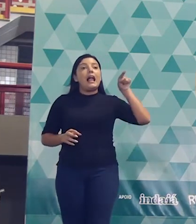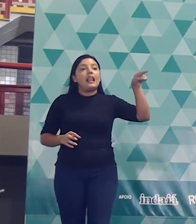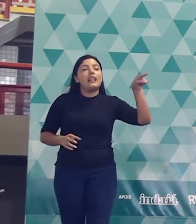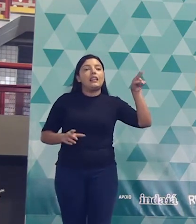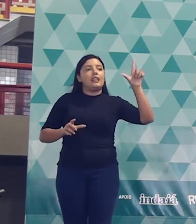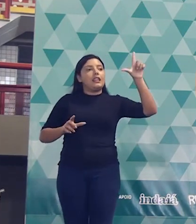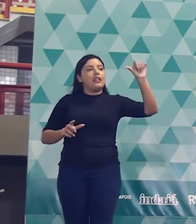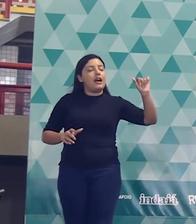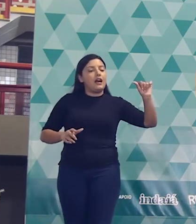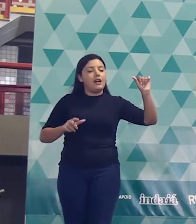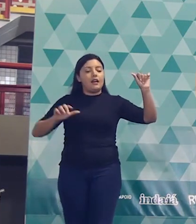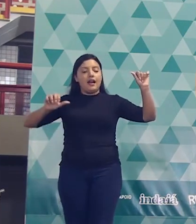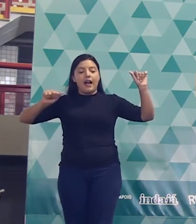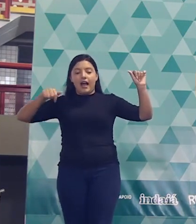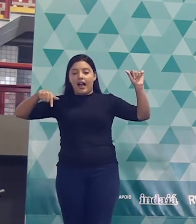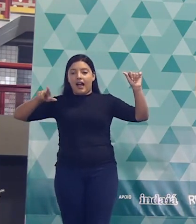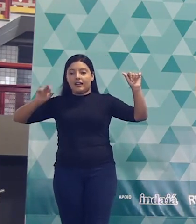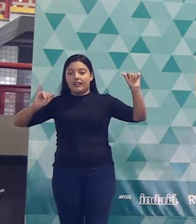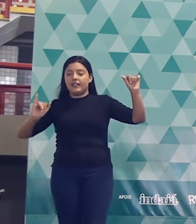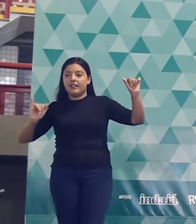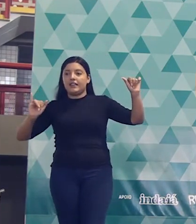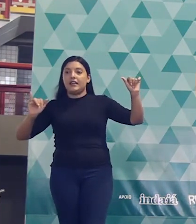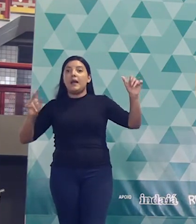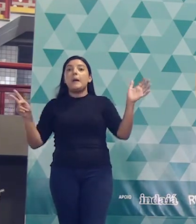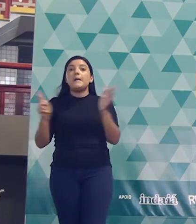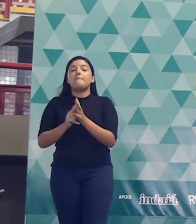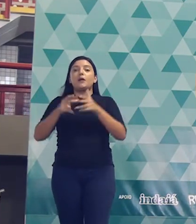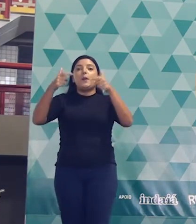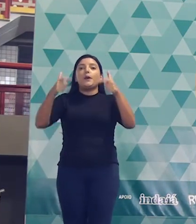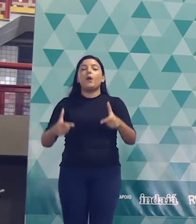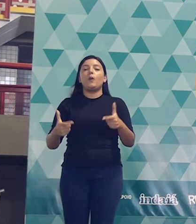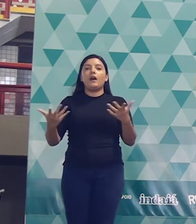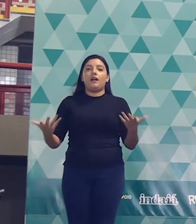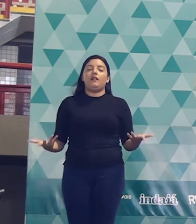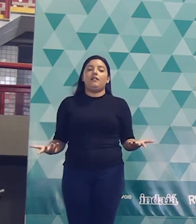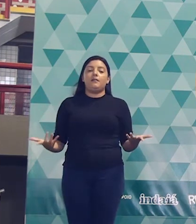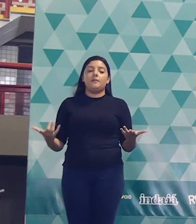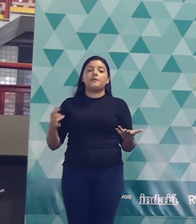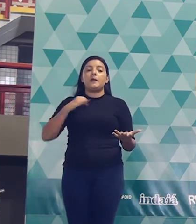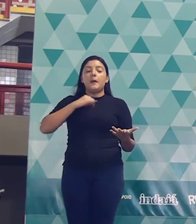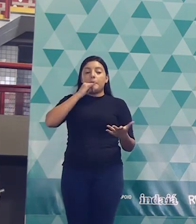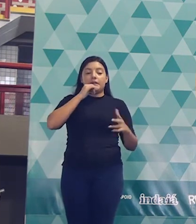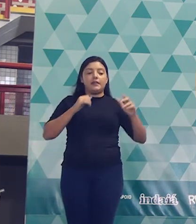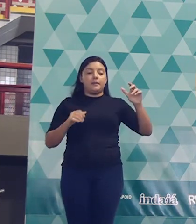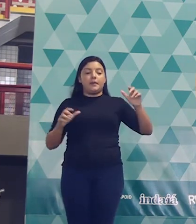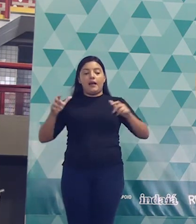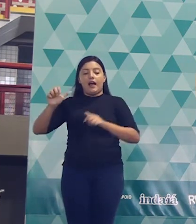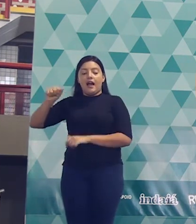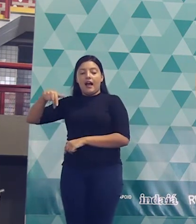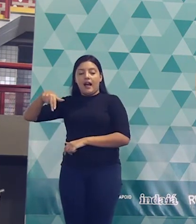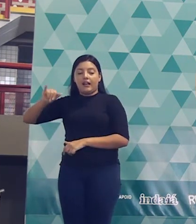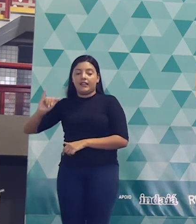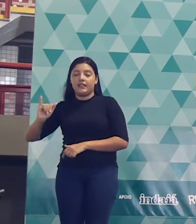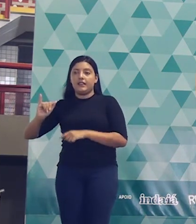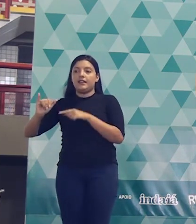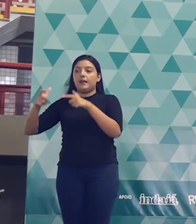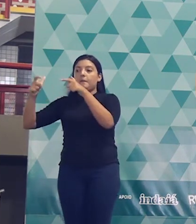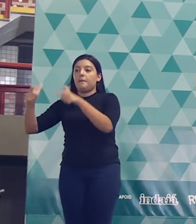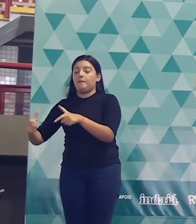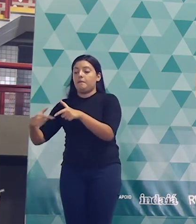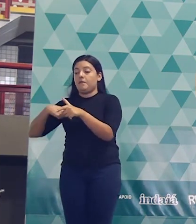aqui são dois advérbios de lugar, né? O aqui é onde se encontra o eu